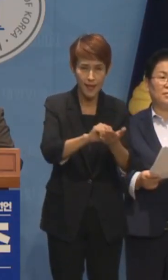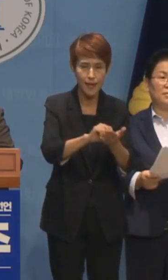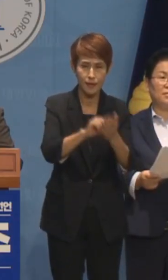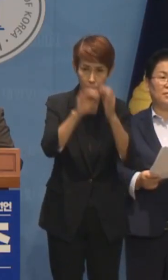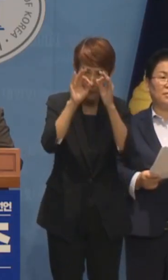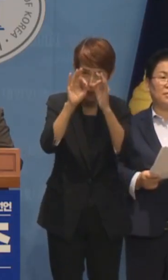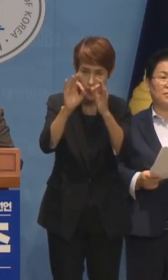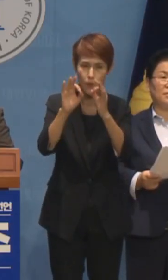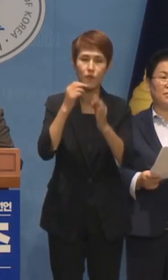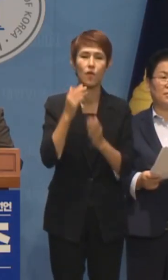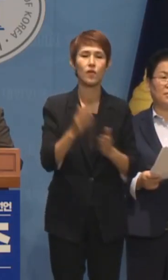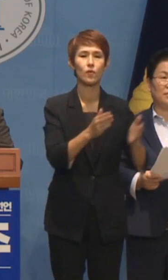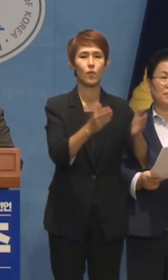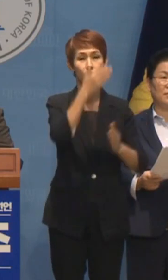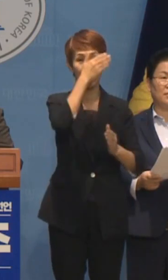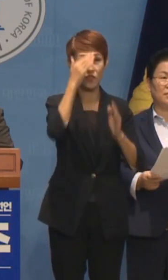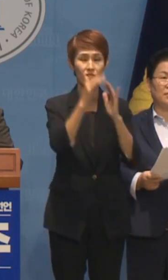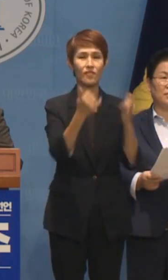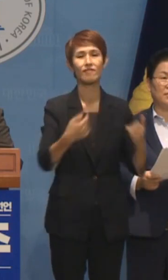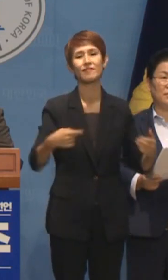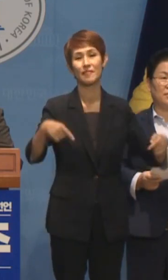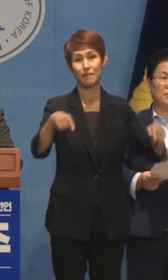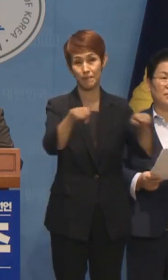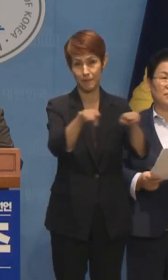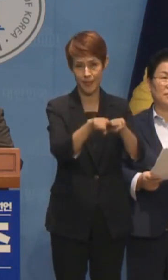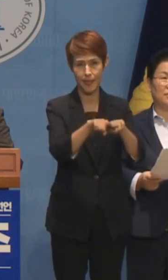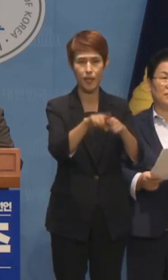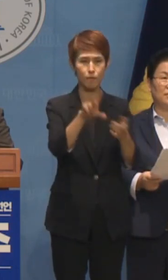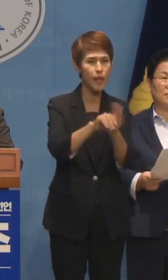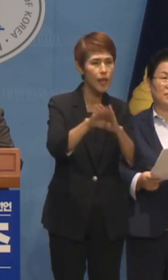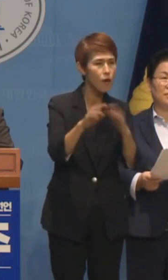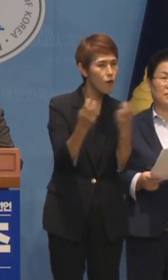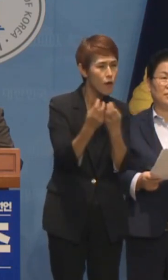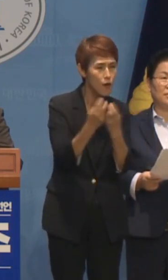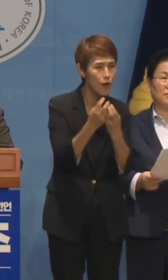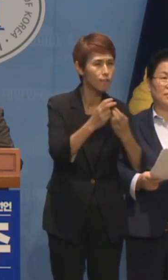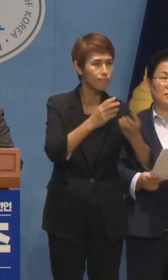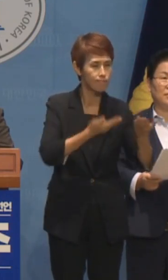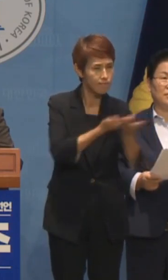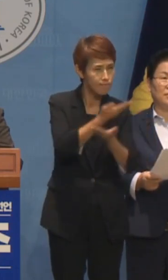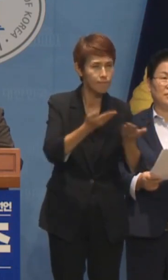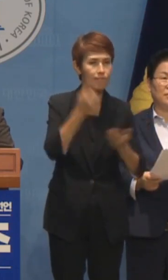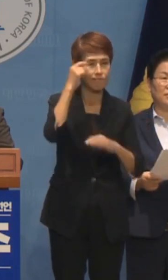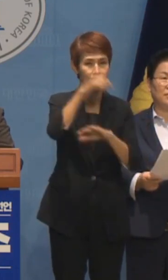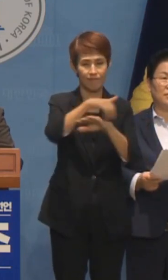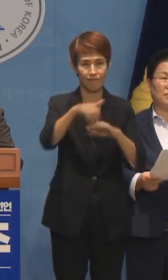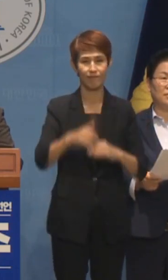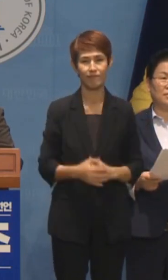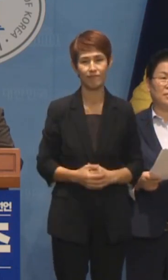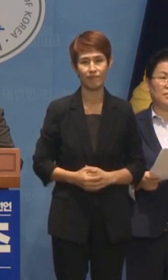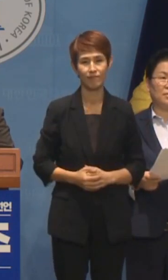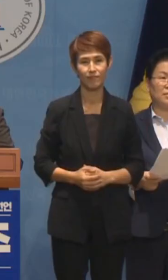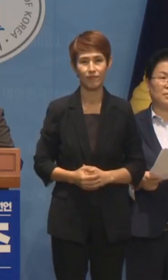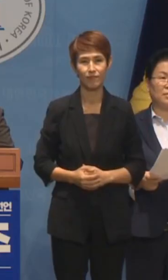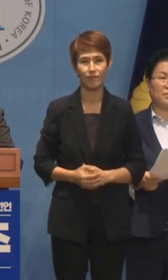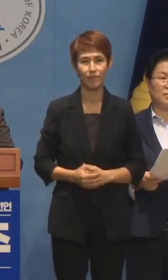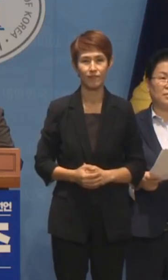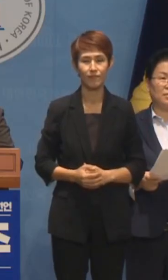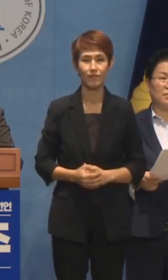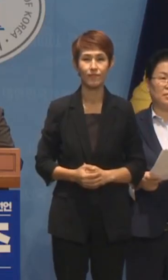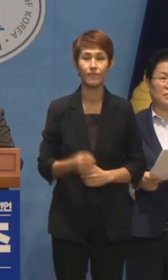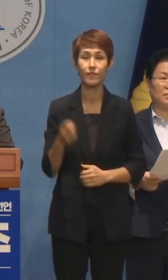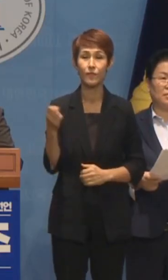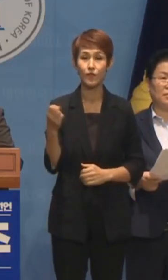우리 경기도 청년 당원분들과 함께 해결의 실마리를 찾아나가고자 합니다. 아울러 다중위기